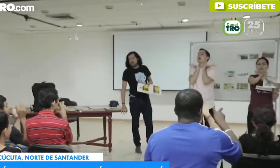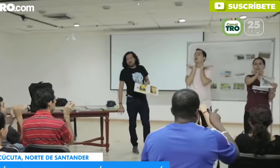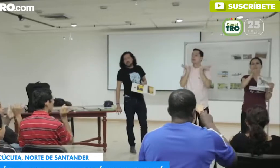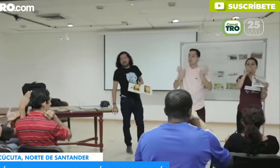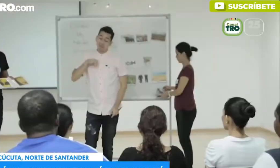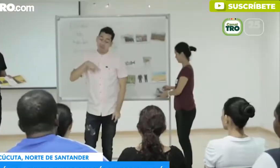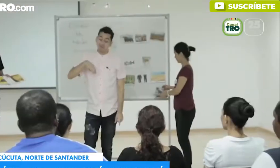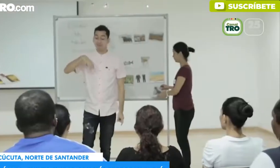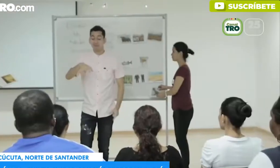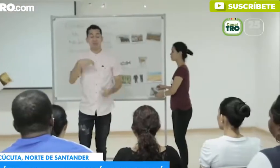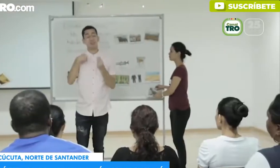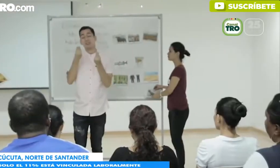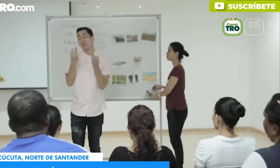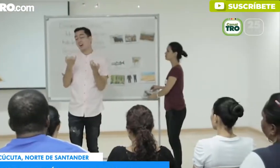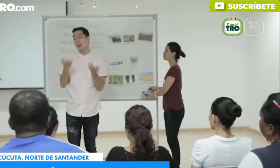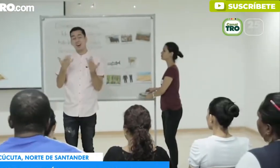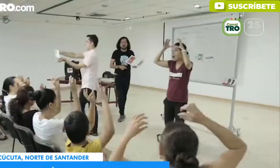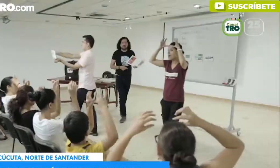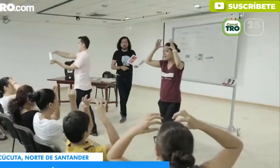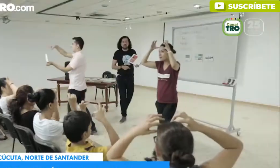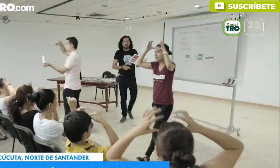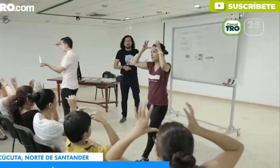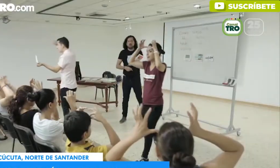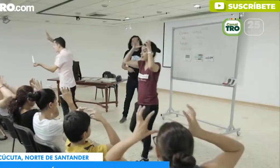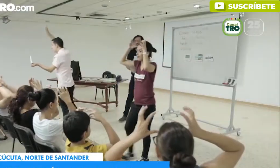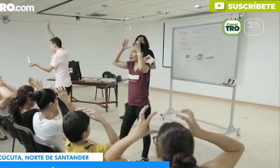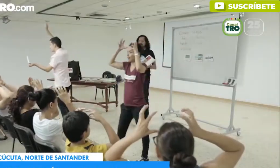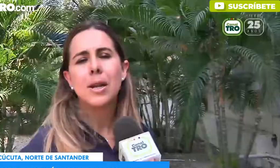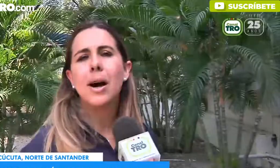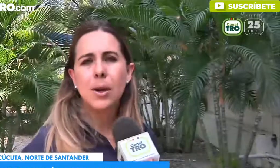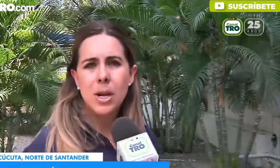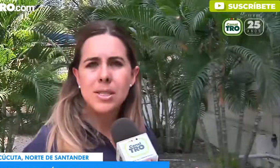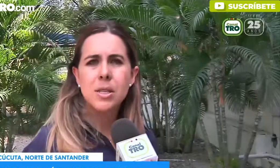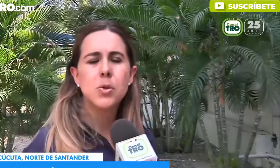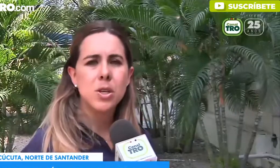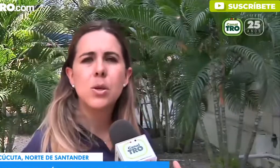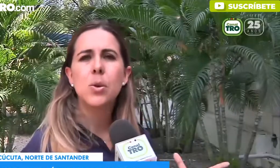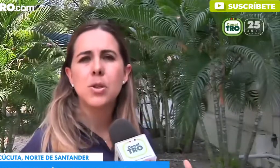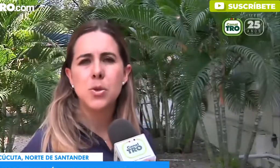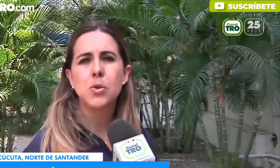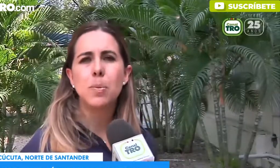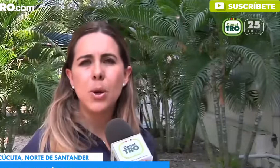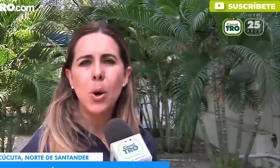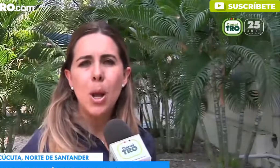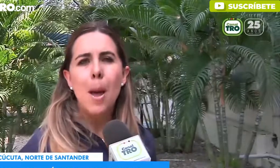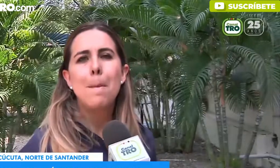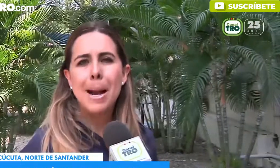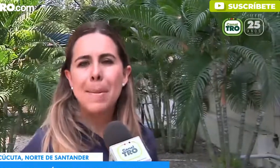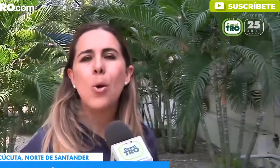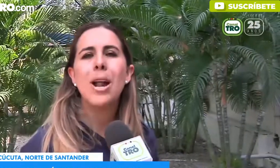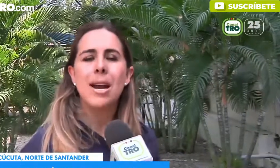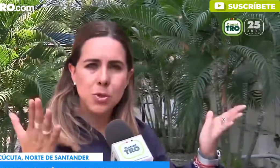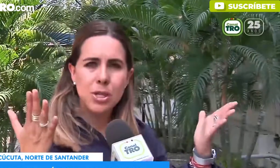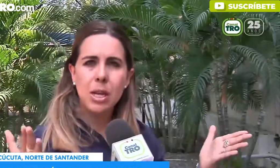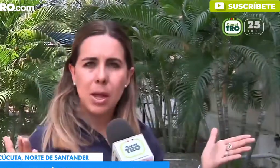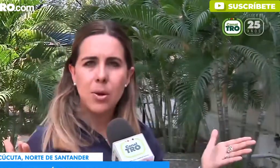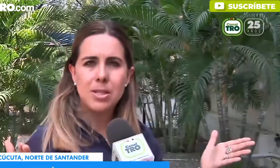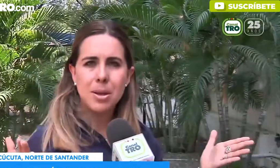a trabajar con la empresa privada, trabajar con el sector público, trabajar con las instituciones de educación superior para mejorar esos indicadores